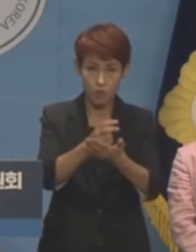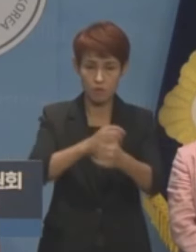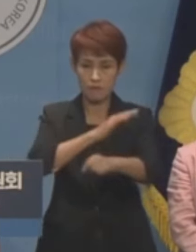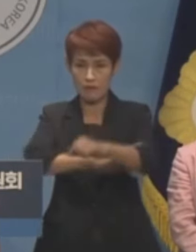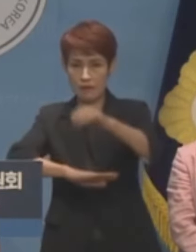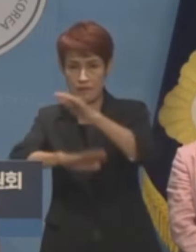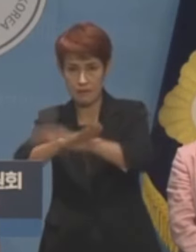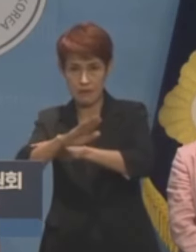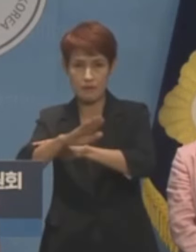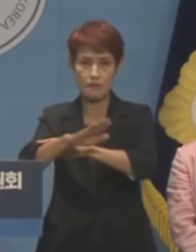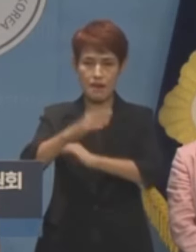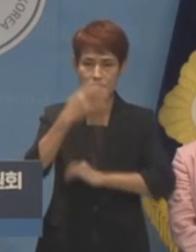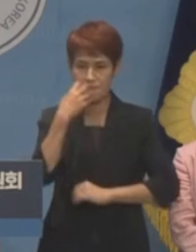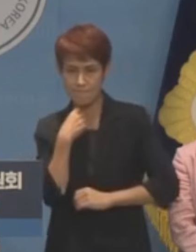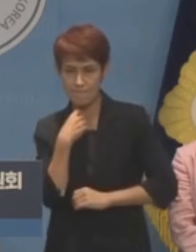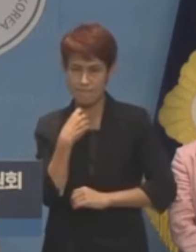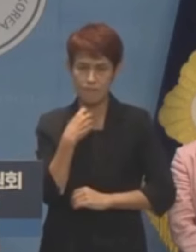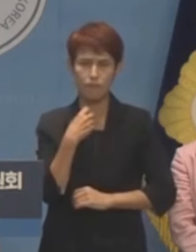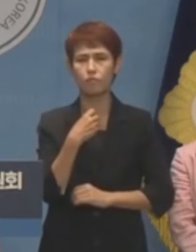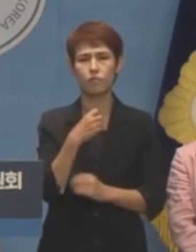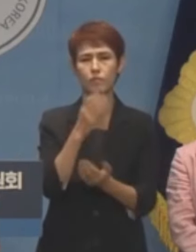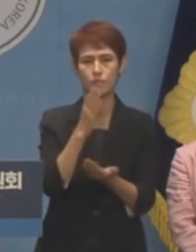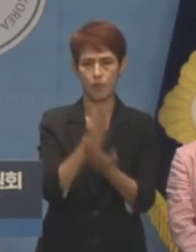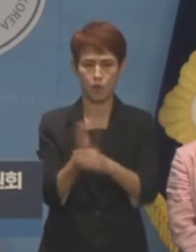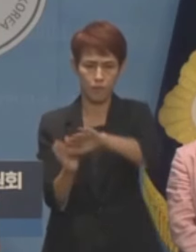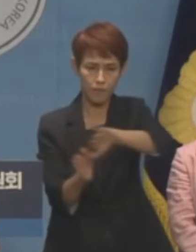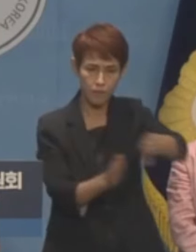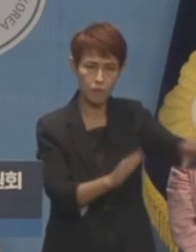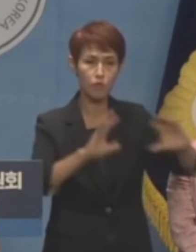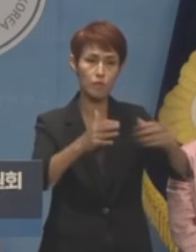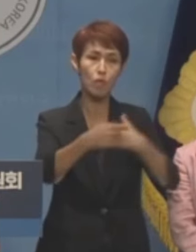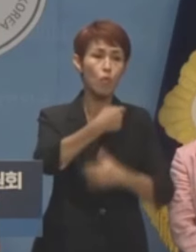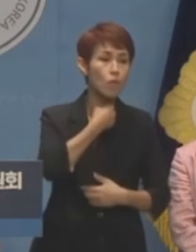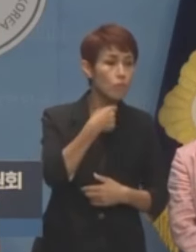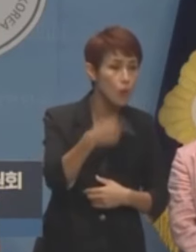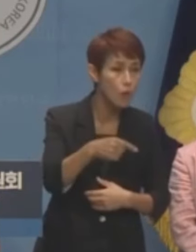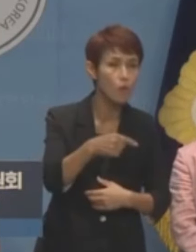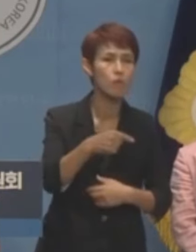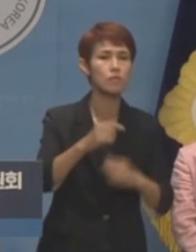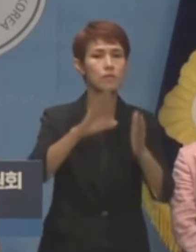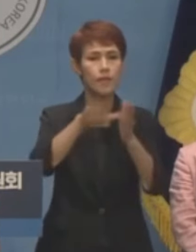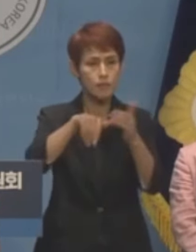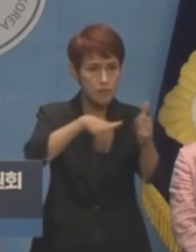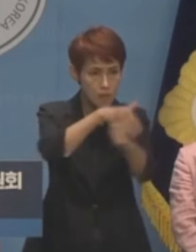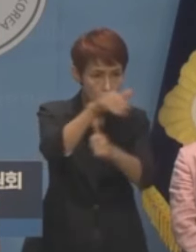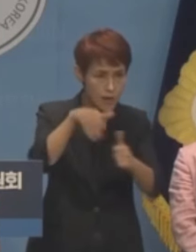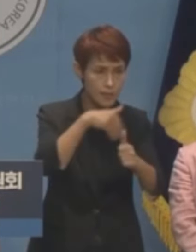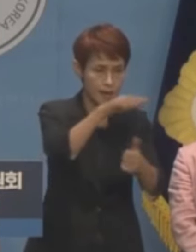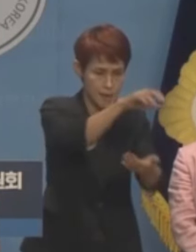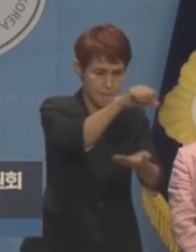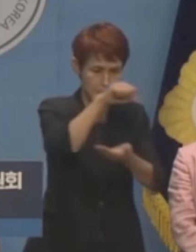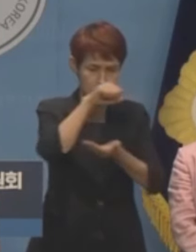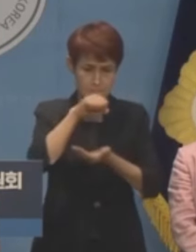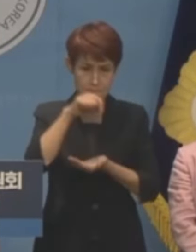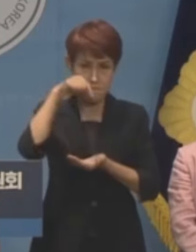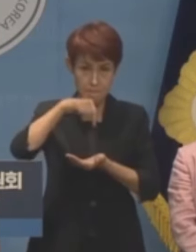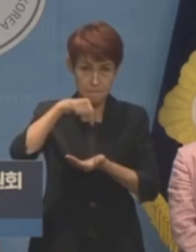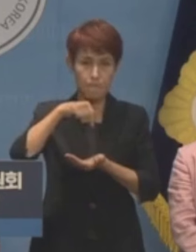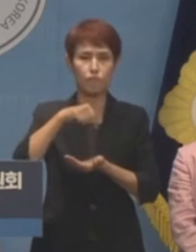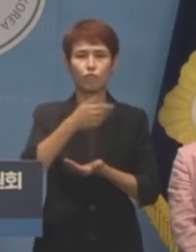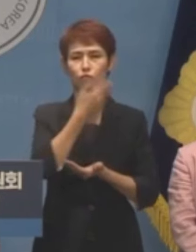이해관계나 시를 넘어 국민의 뜻과 시대적 변화를 오로시 담아낼 수